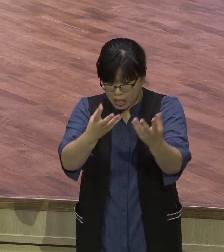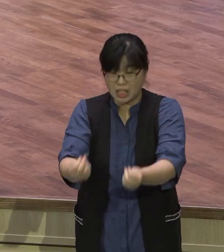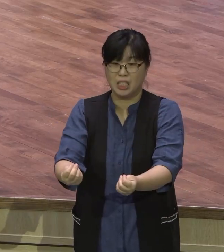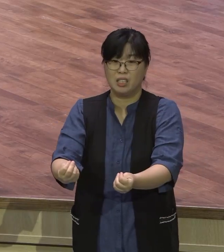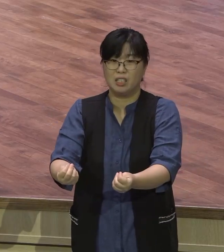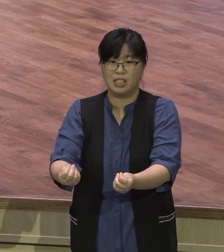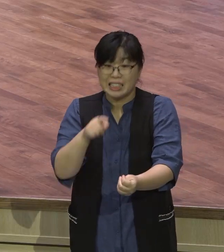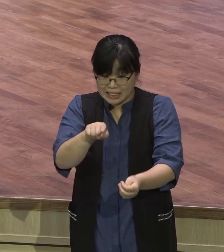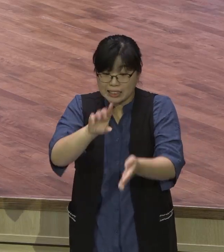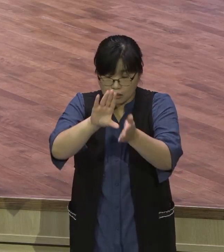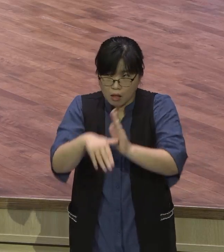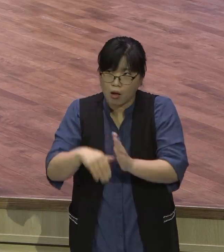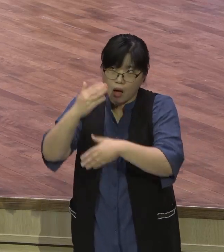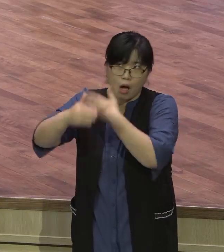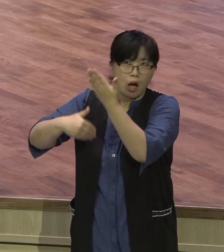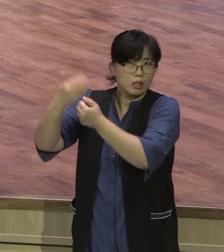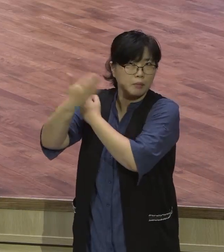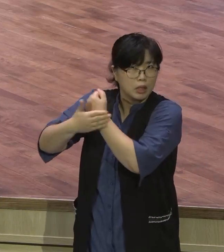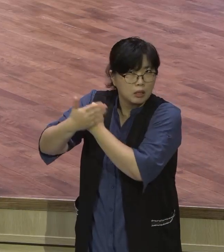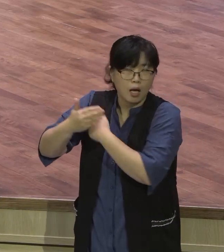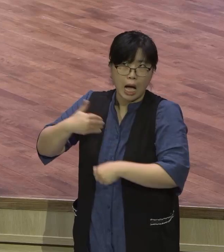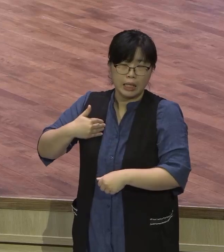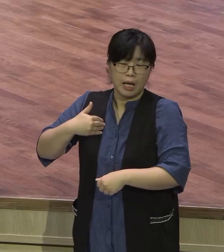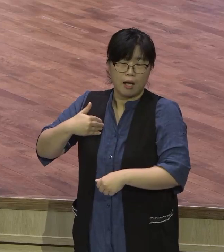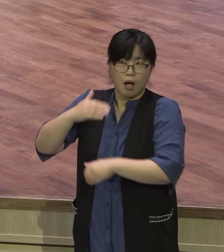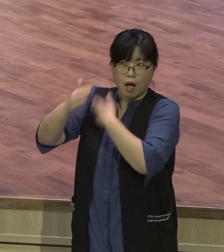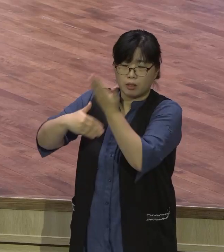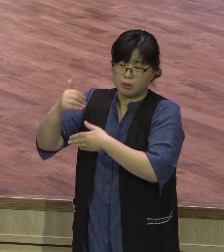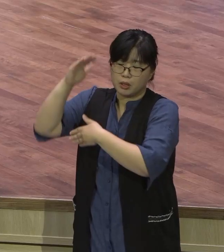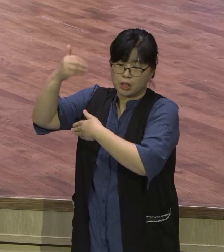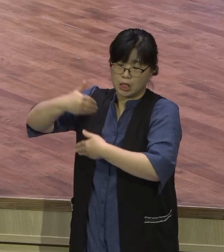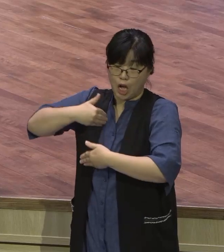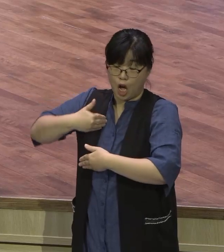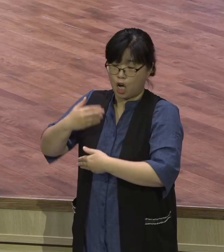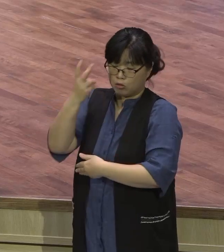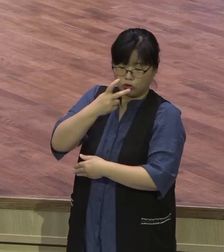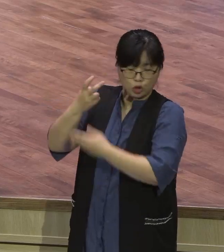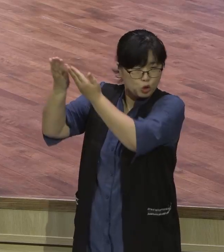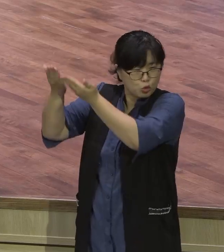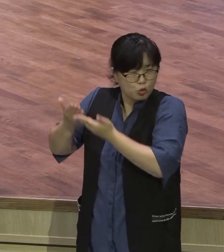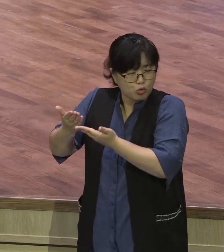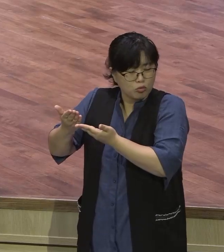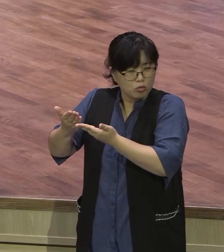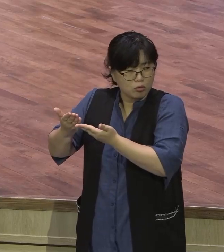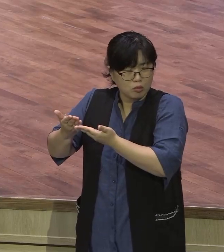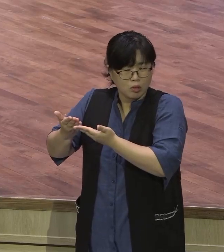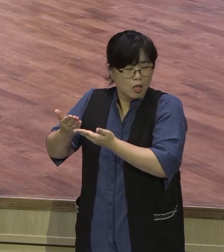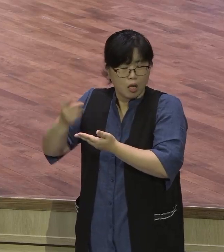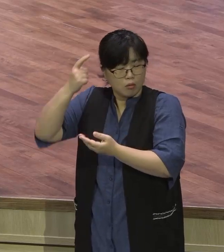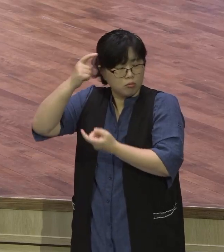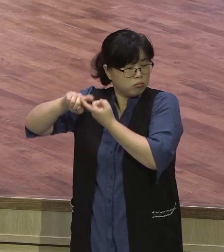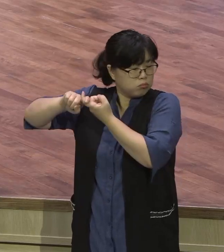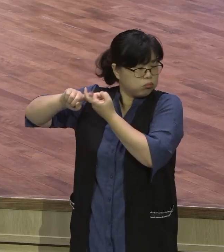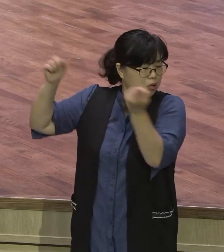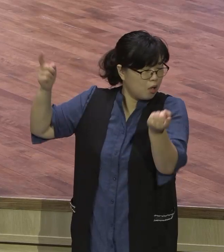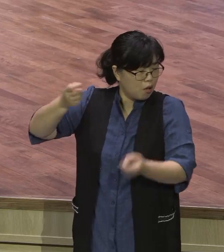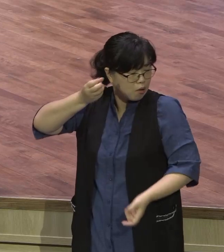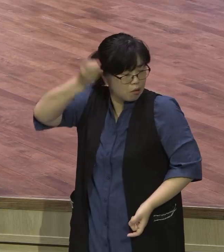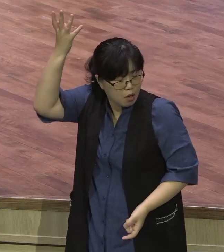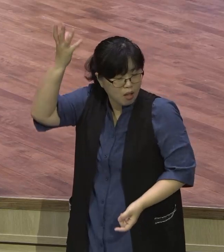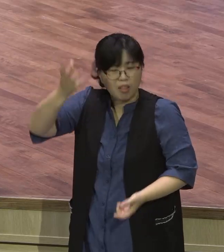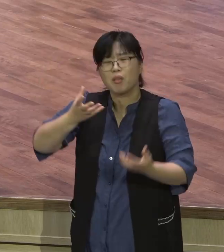있는 일들이 많이 생깁니다 하나님을 잊어버리게 만든 일들이 너무 많아요 하나님을 지키고 보아주시곤한데 하나님이 관심이